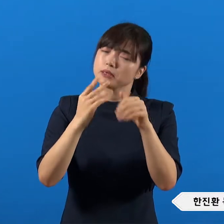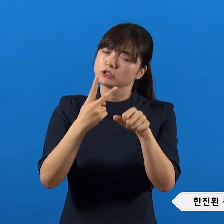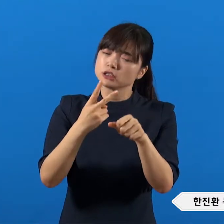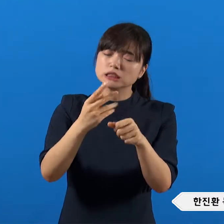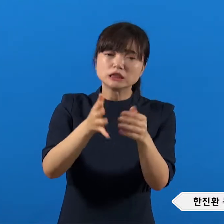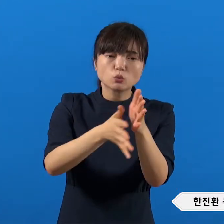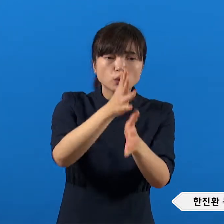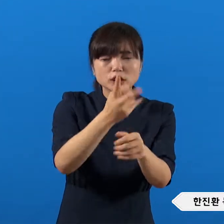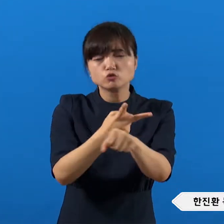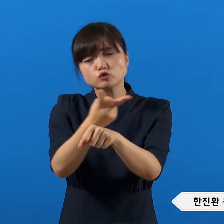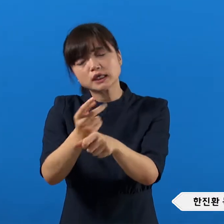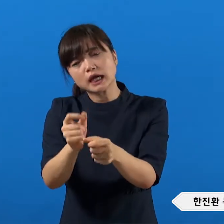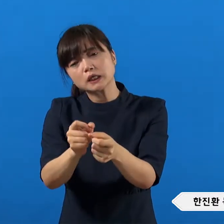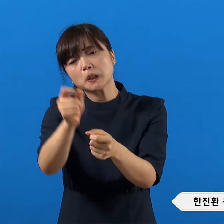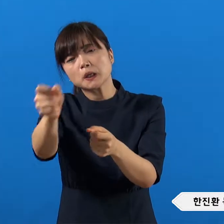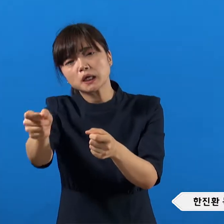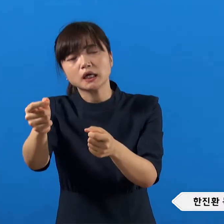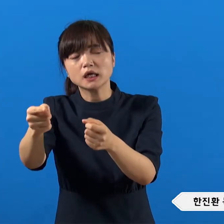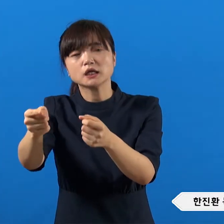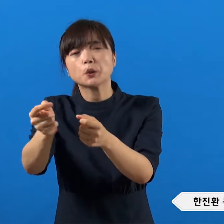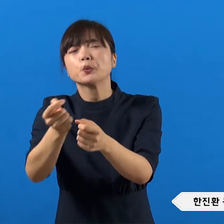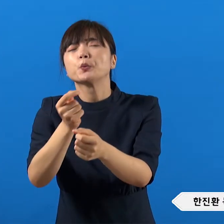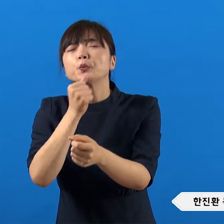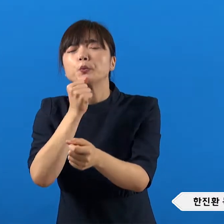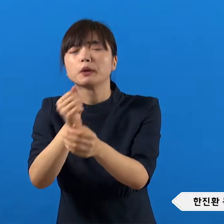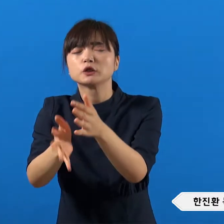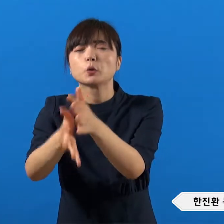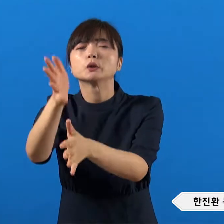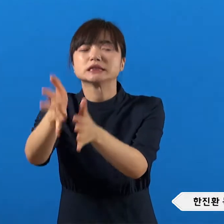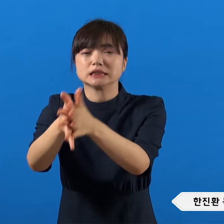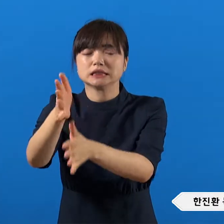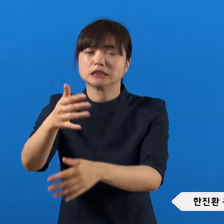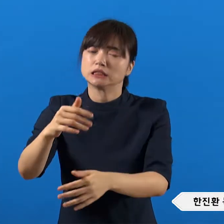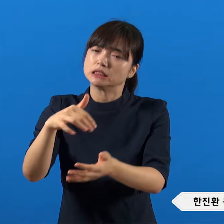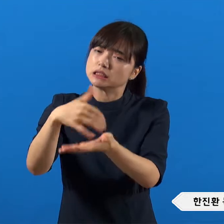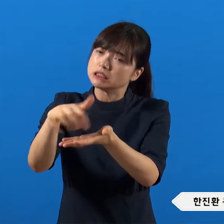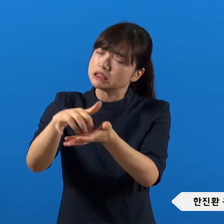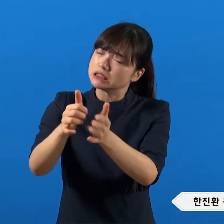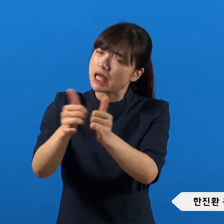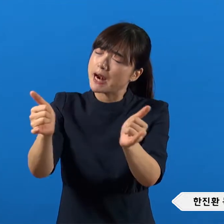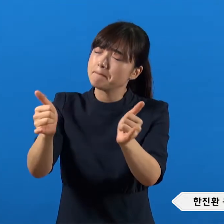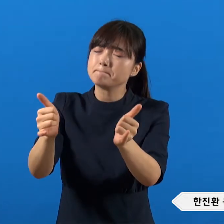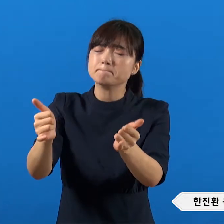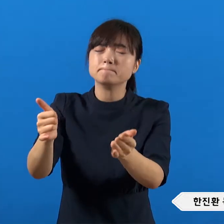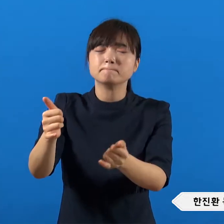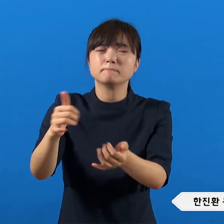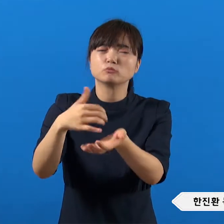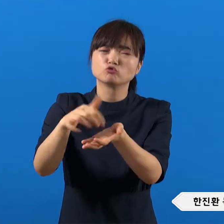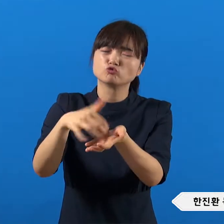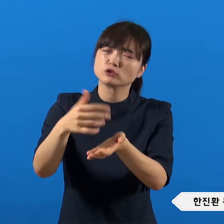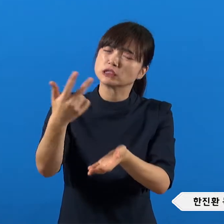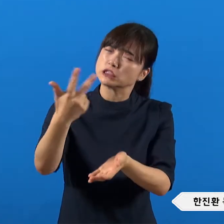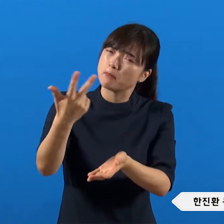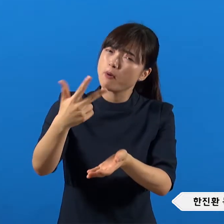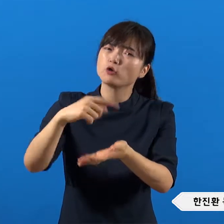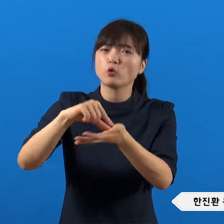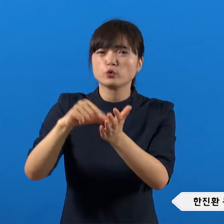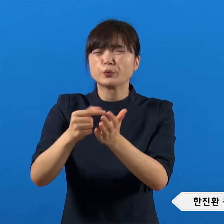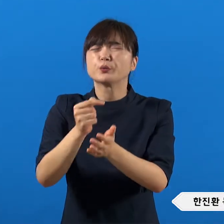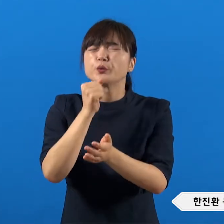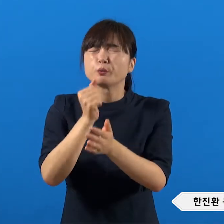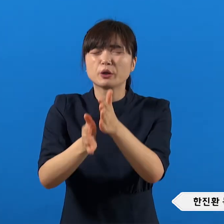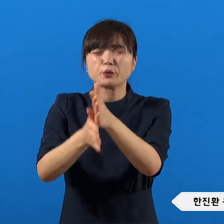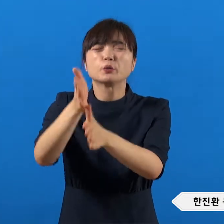있는 곳에 림팍츠라는 조그마한 도시가 있는데 인구 7,000명 되는 조그마한 도시인데 그 도시에